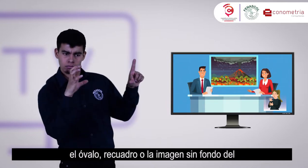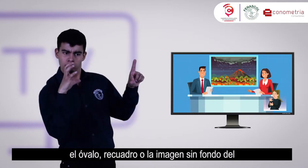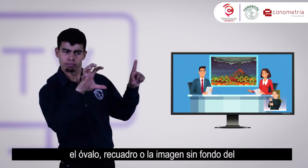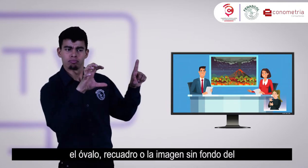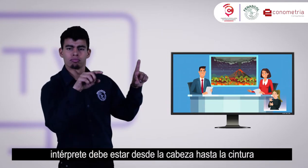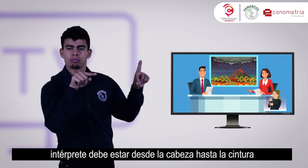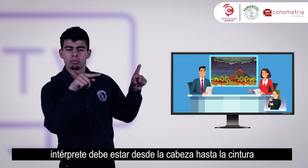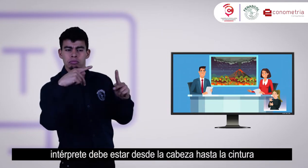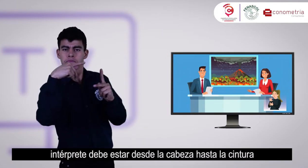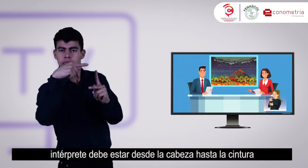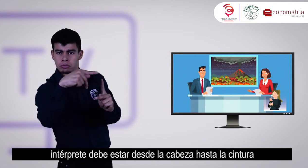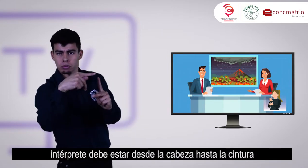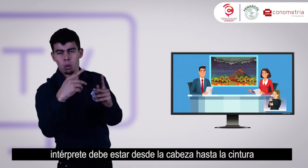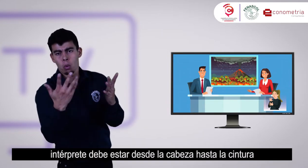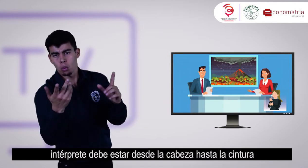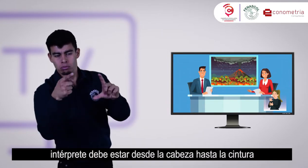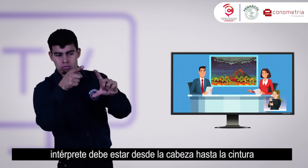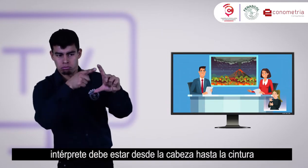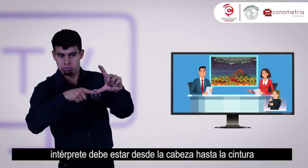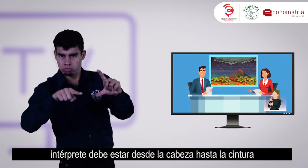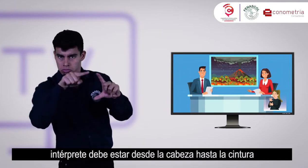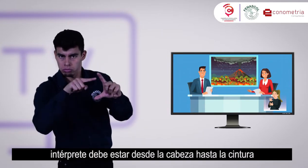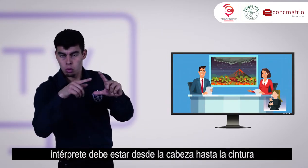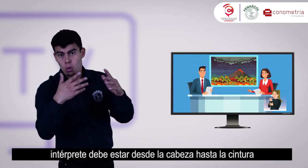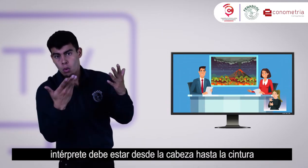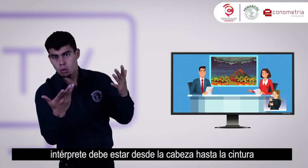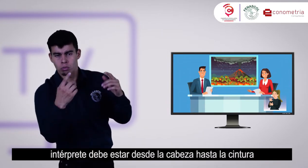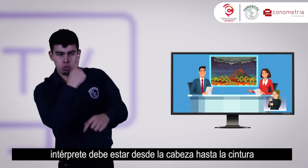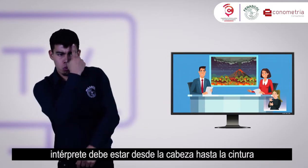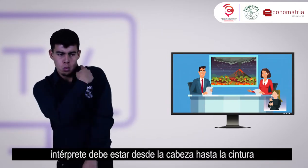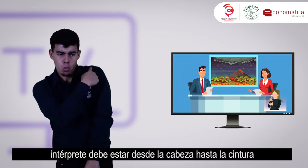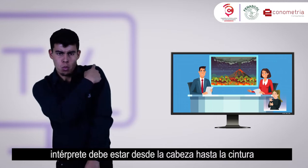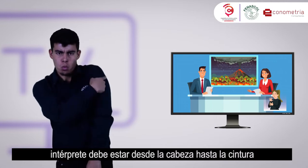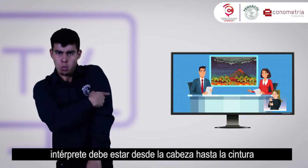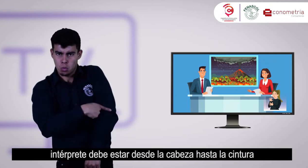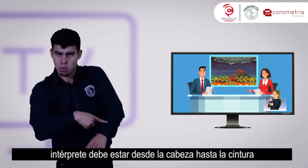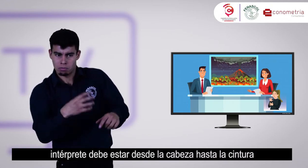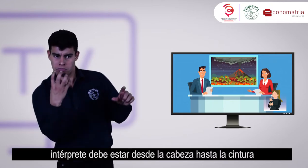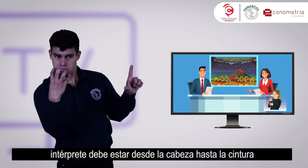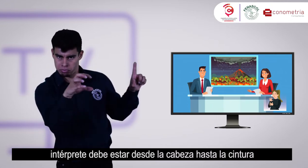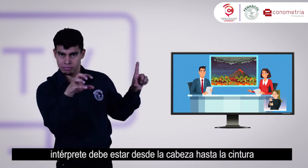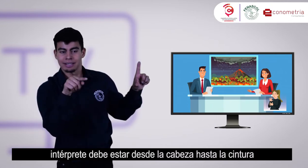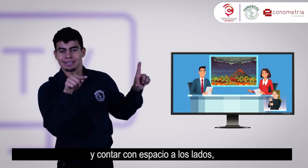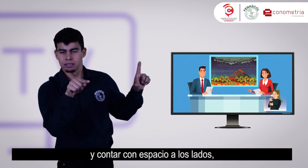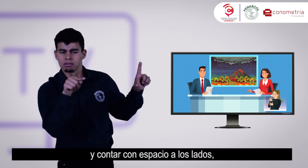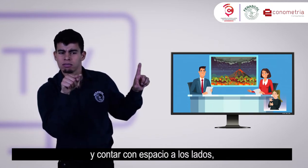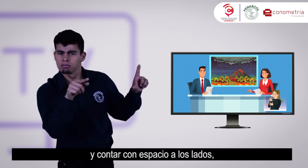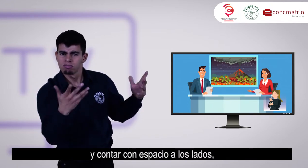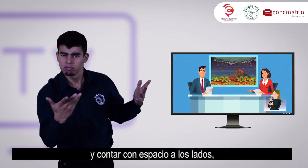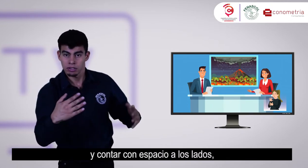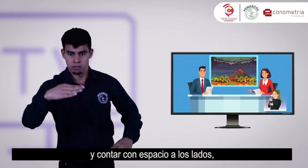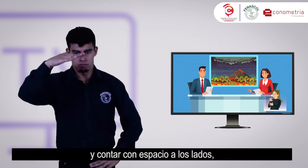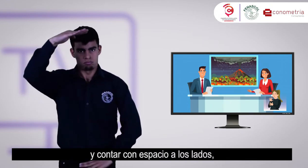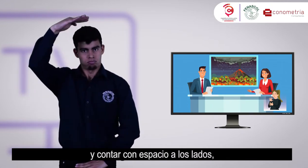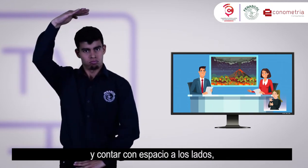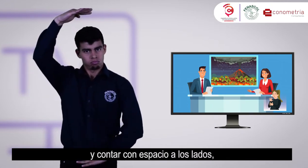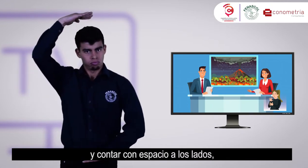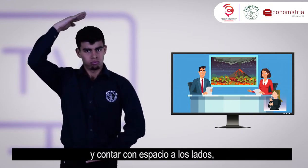fondo del intérprete debe estar desde la cabeza hasta la cintura y contar con espacio a los lados